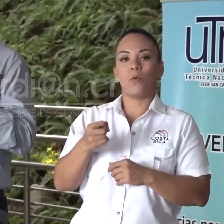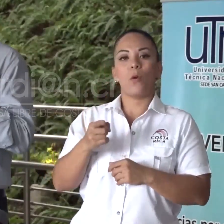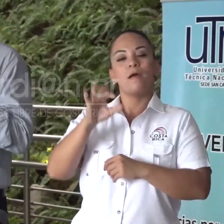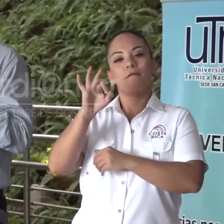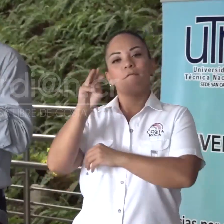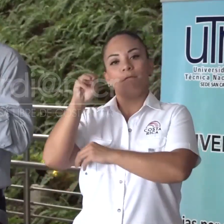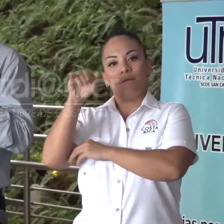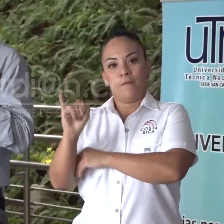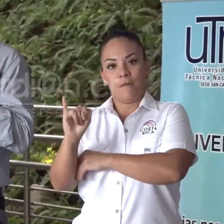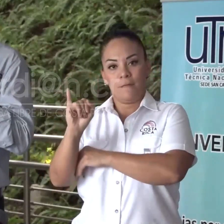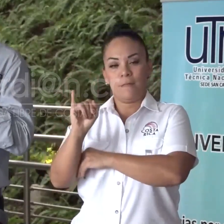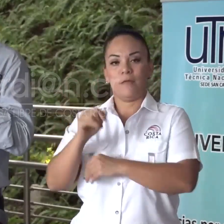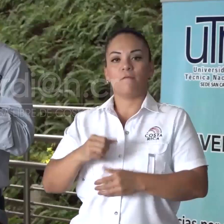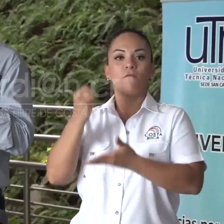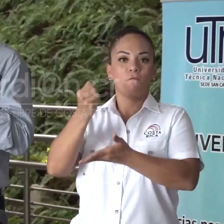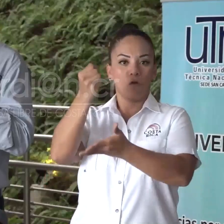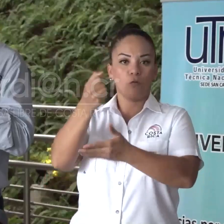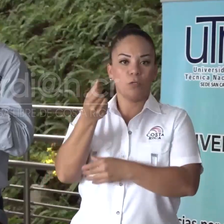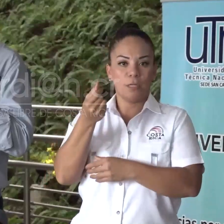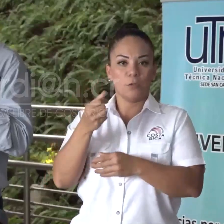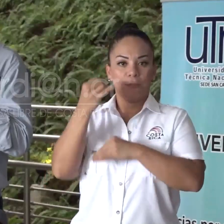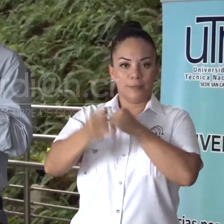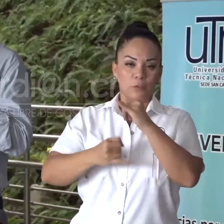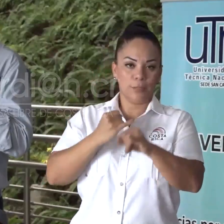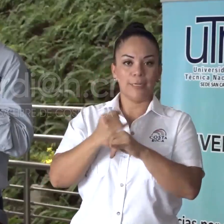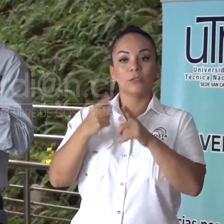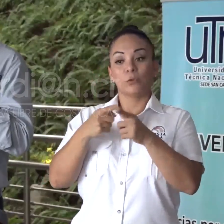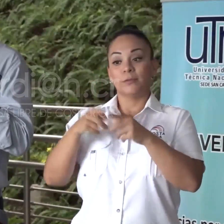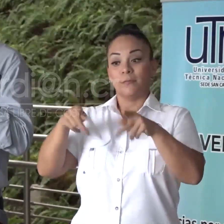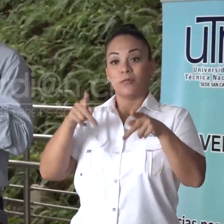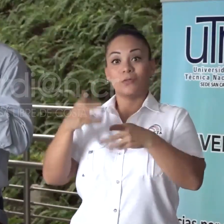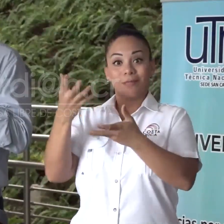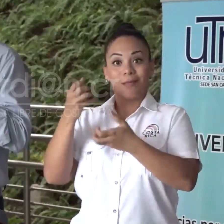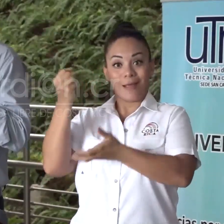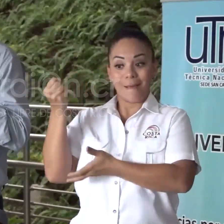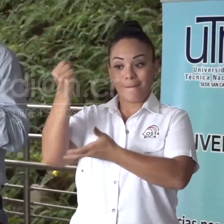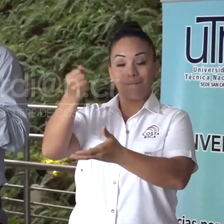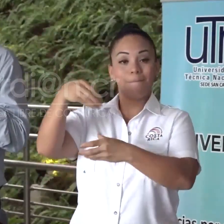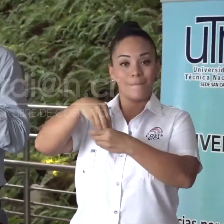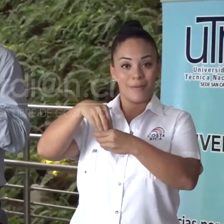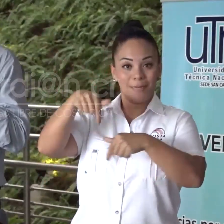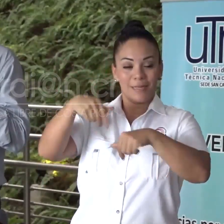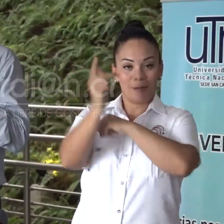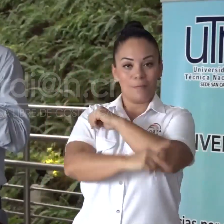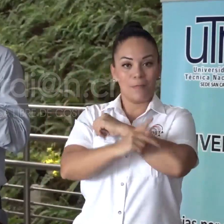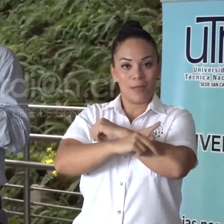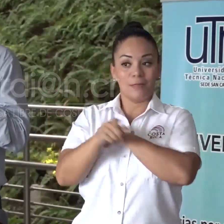Monetario Internacional. Los inversionistas esperan, y creemos nosotros,